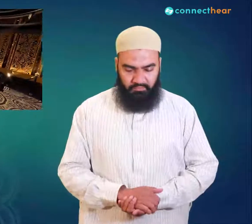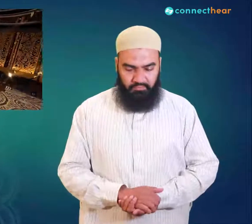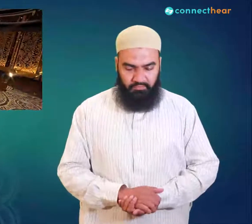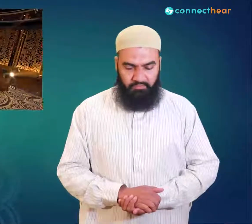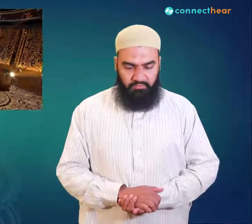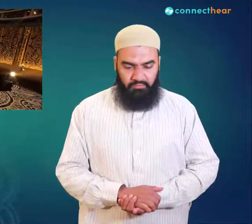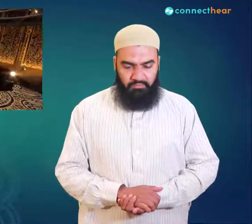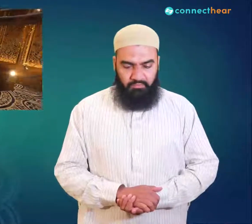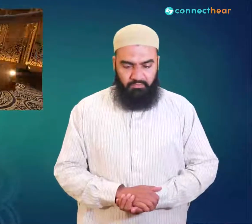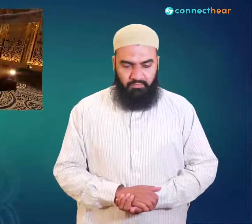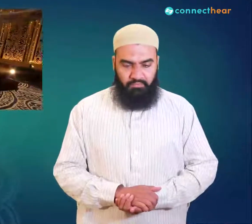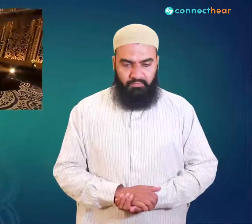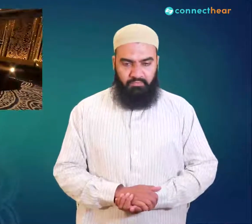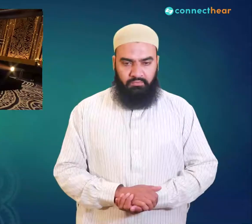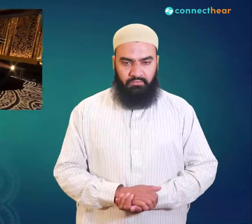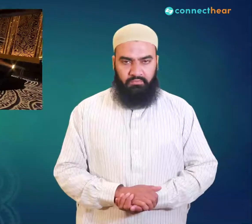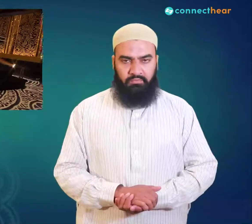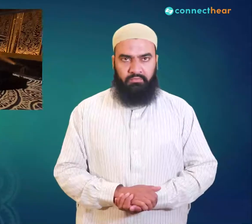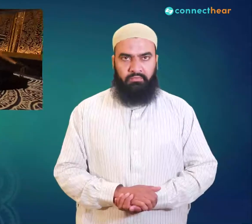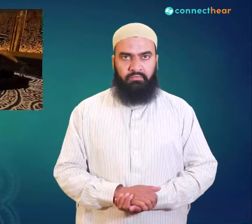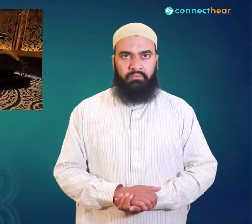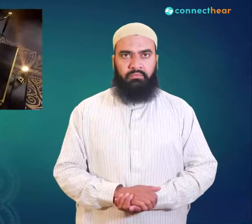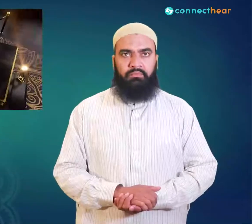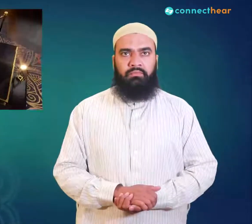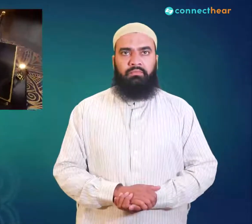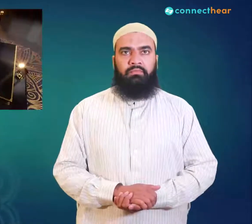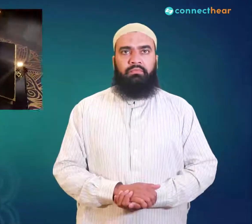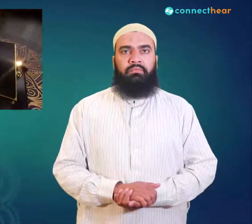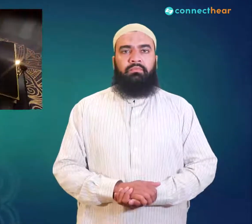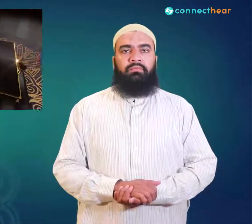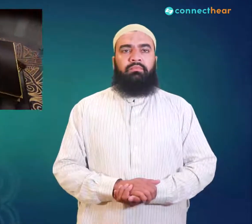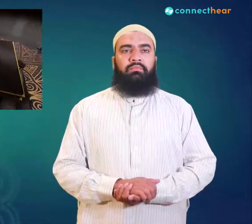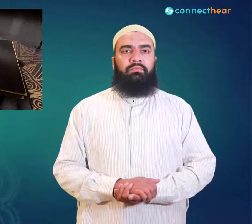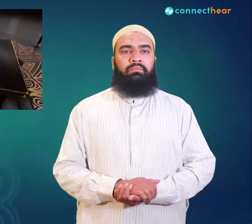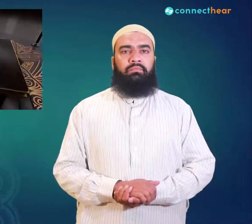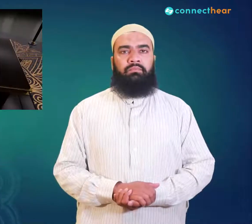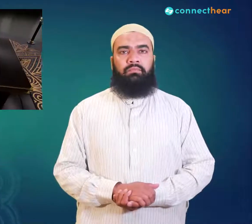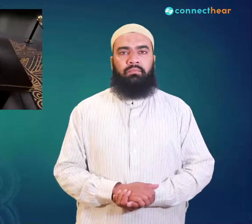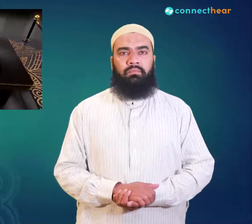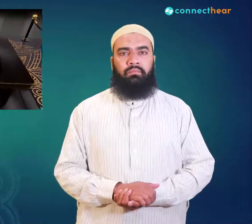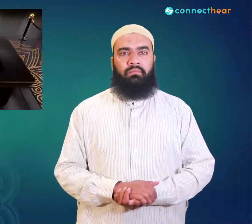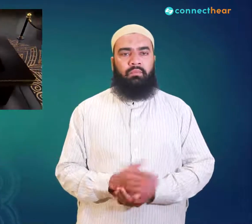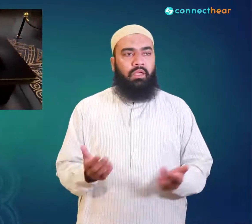القرآن ام على قلوب